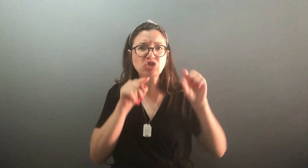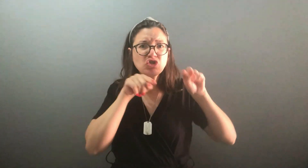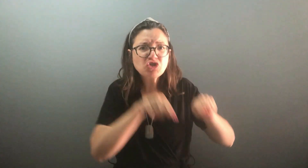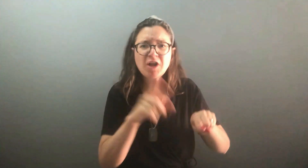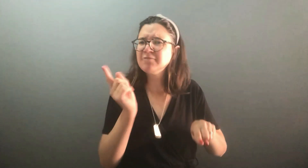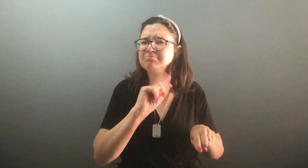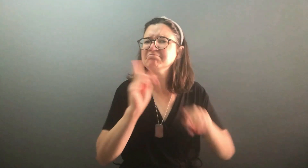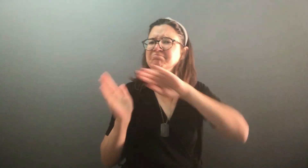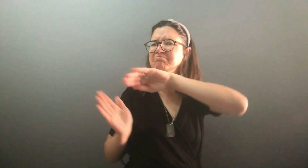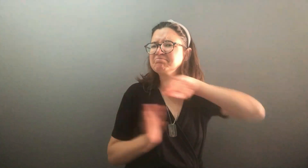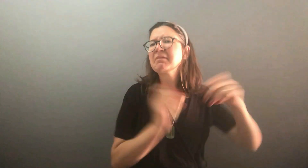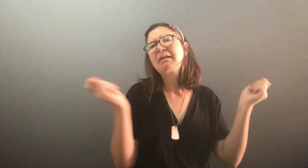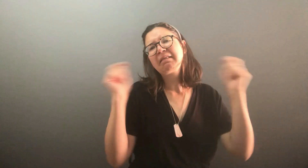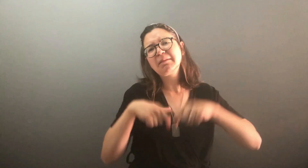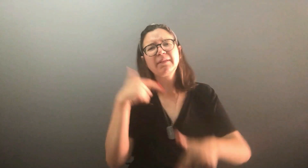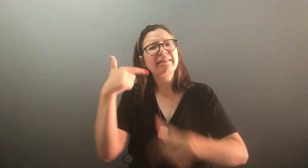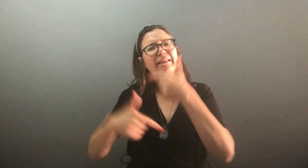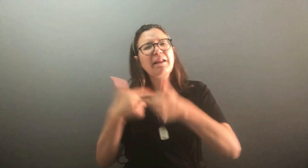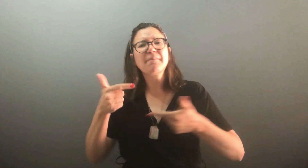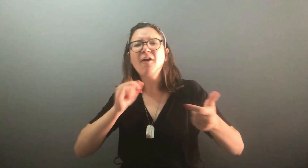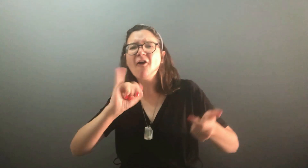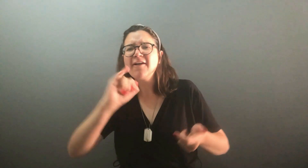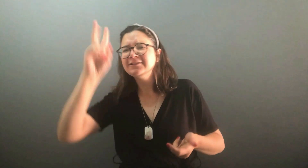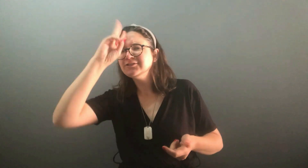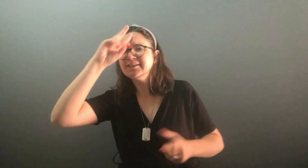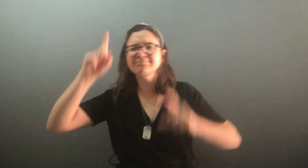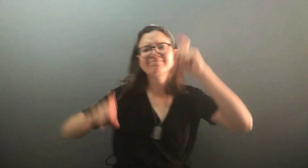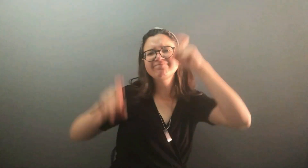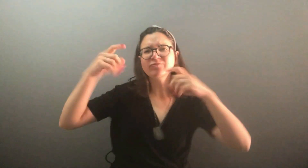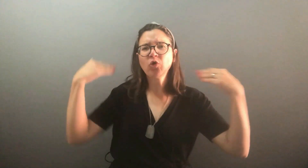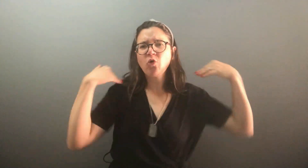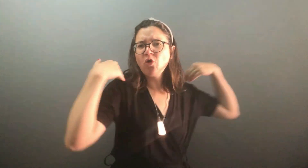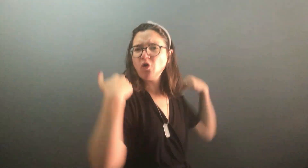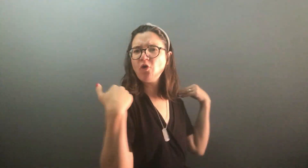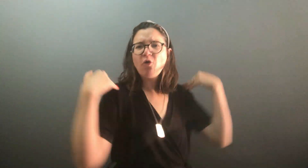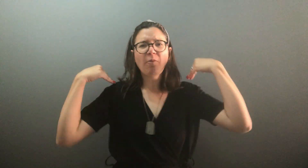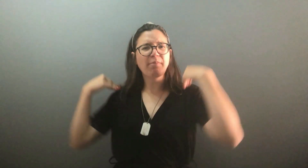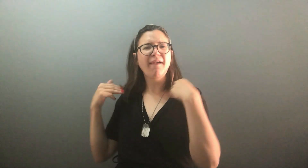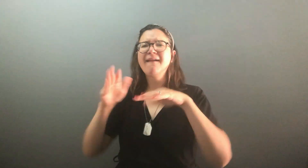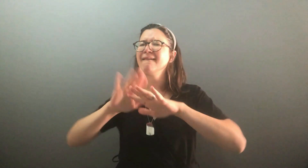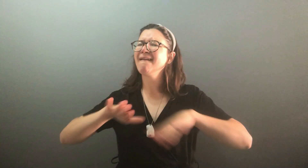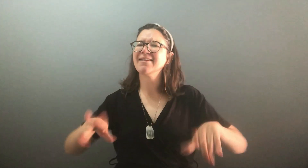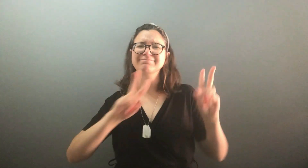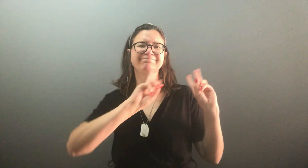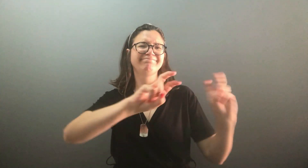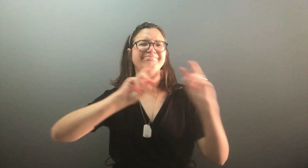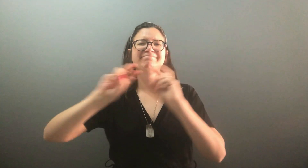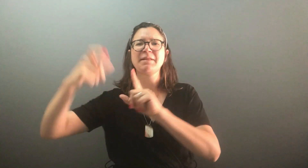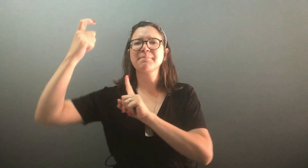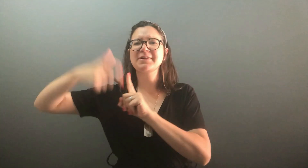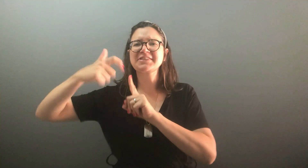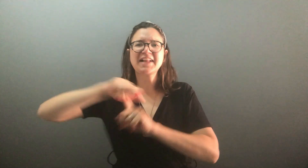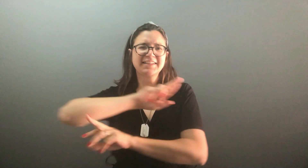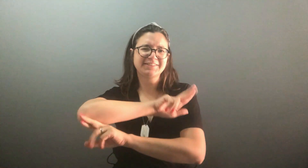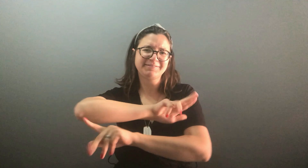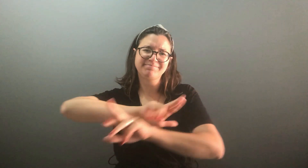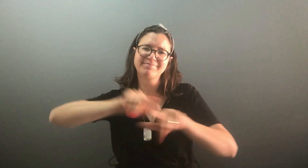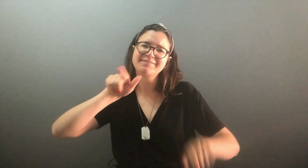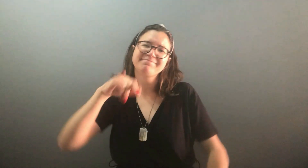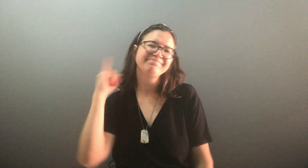então varia. Então, é um trabalho de contação de história muito legal que pode ser feito usando esse recurso visual e as